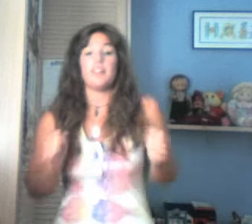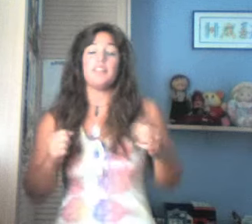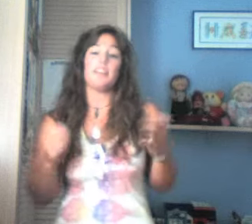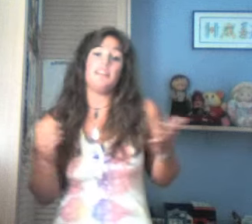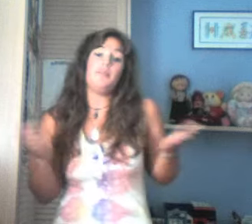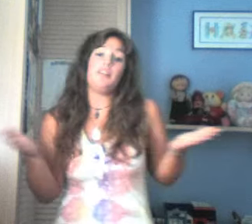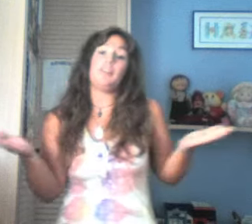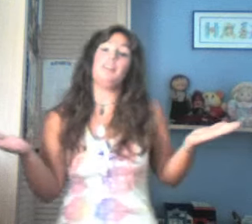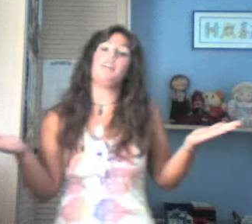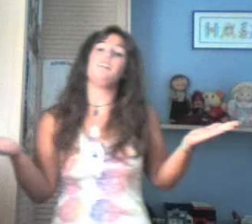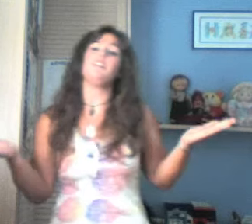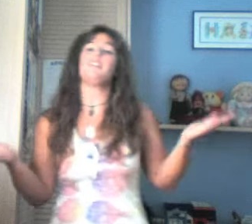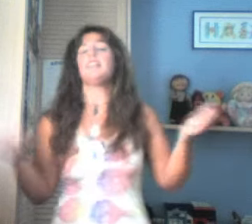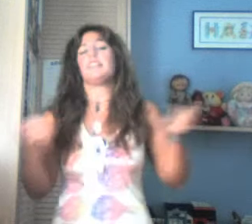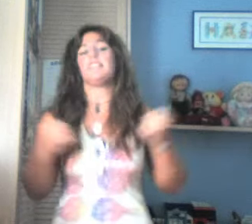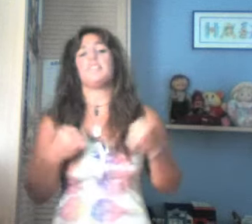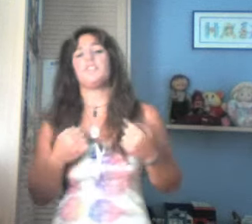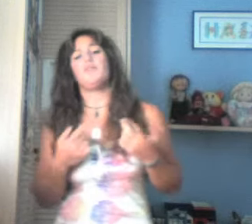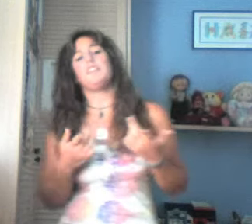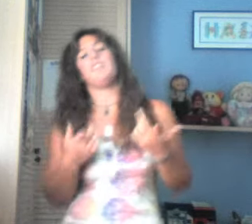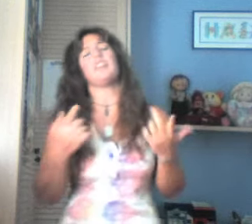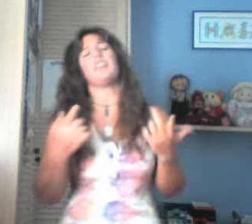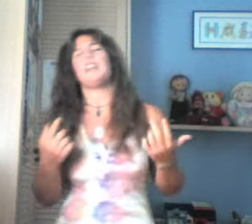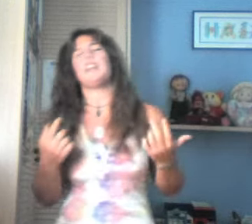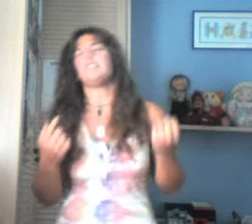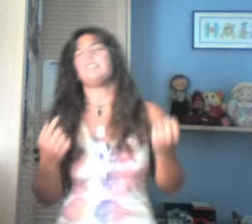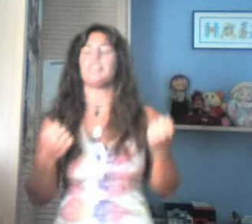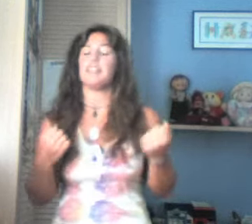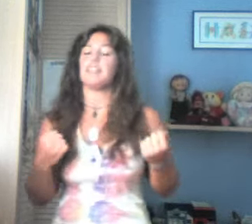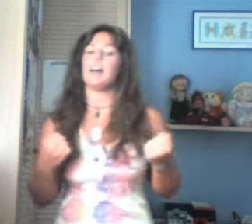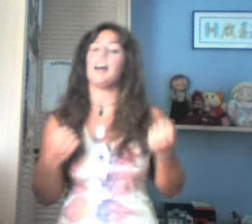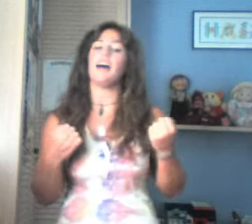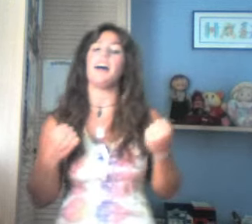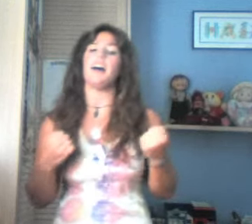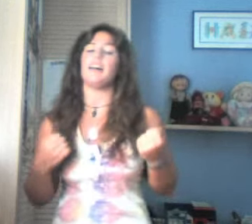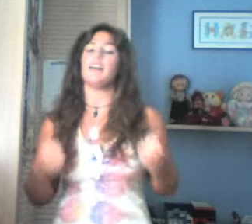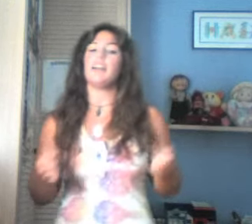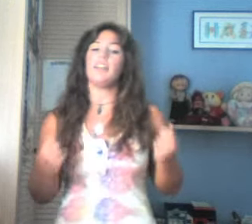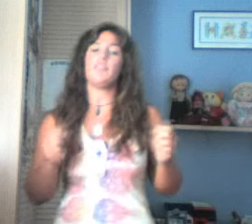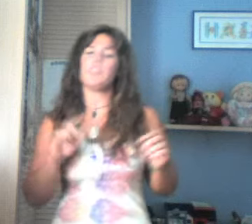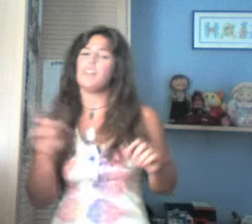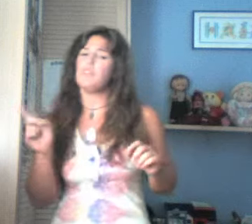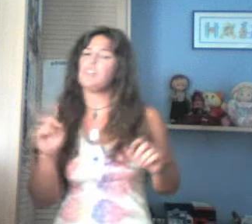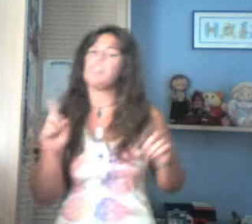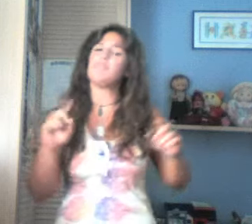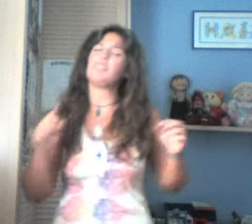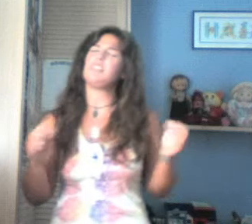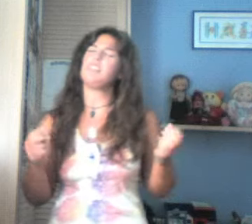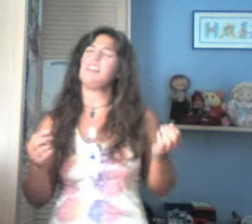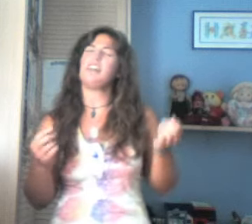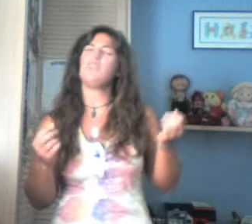Tal vez, quizás con él lo quieras intentar. No te lo niego que celos me